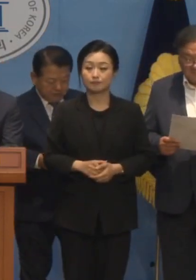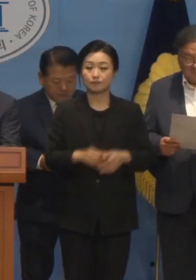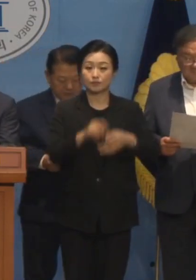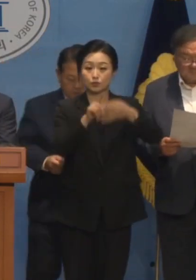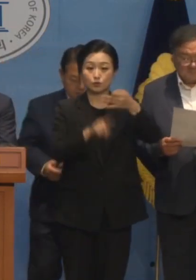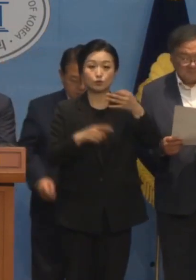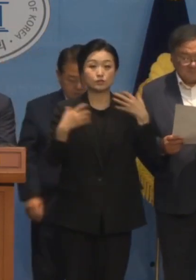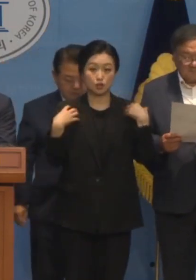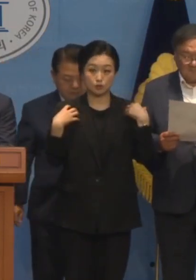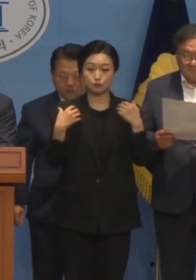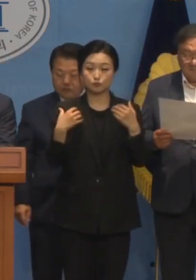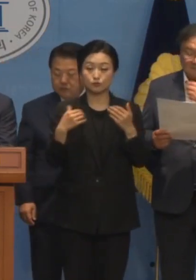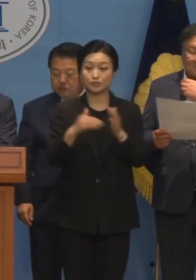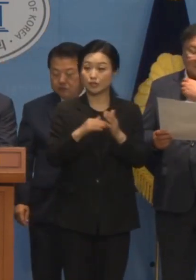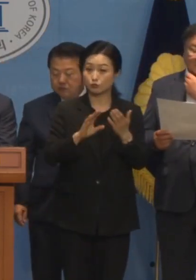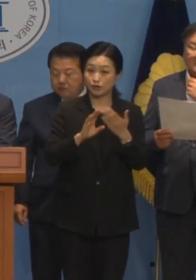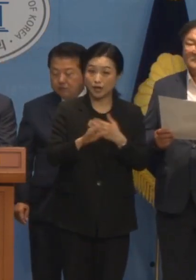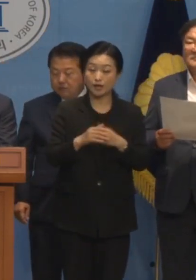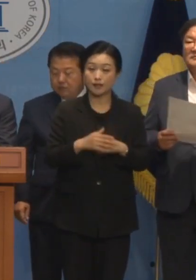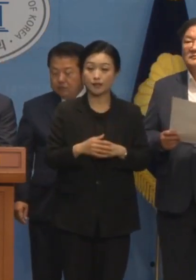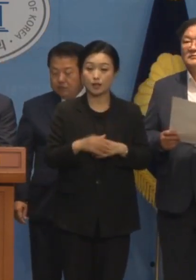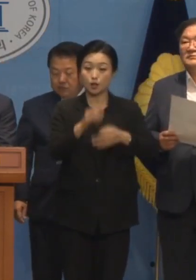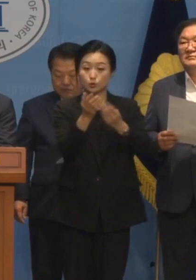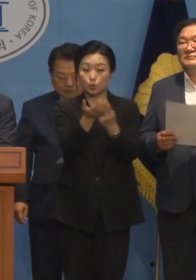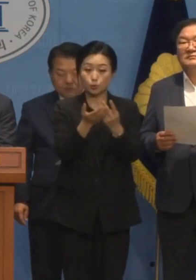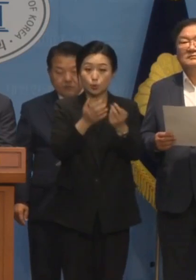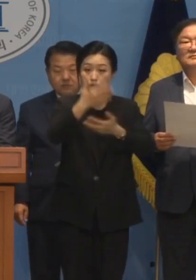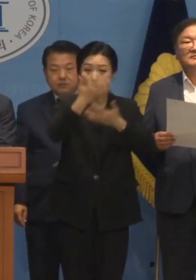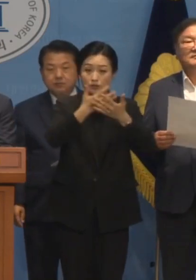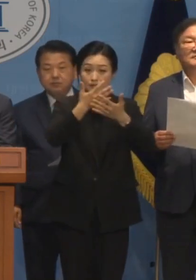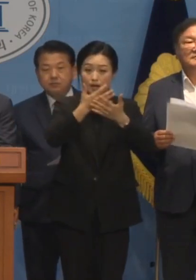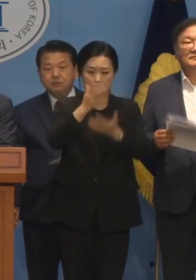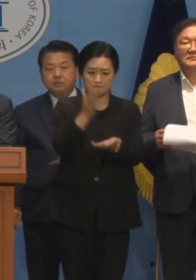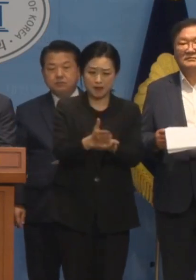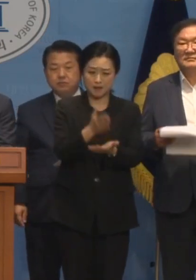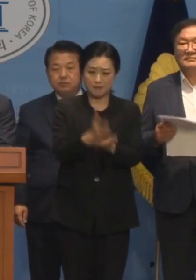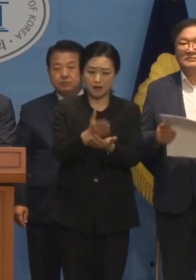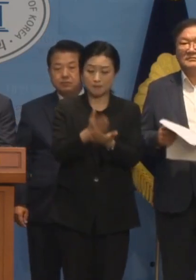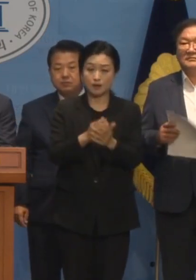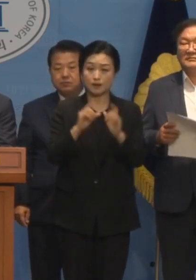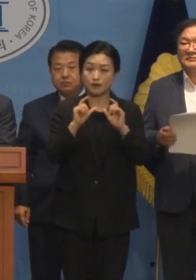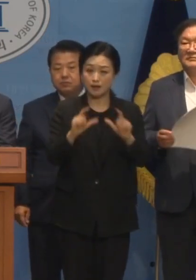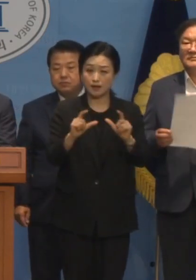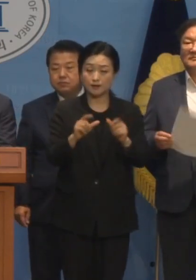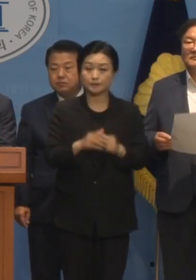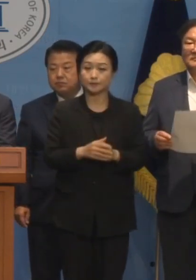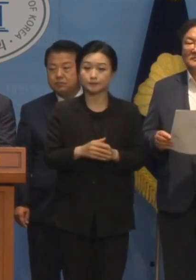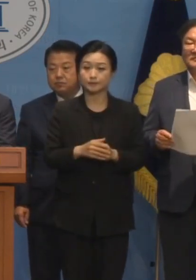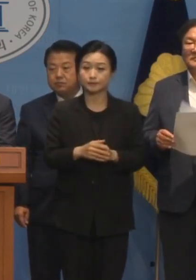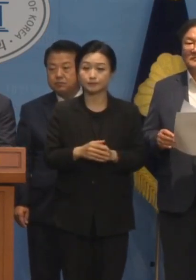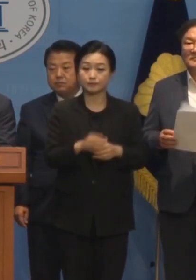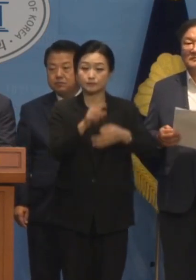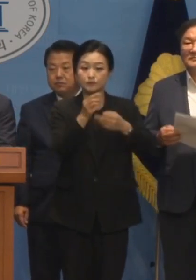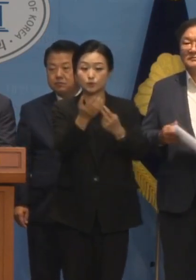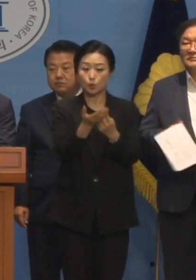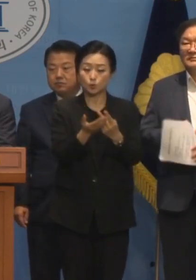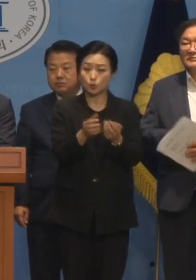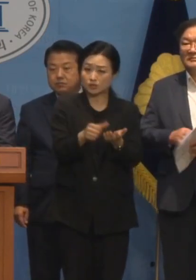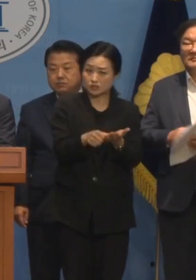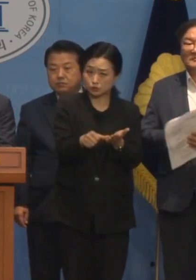윤석열 정권 이후 독도 영상 방영을 중단한 것입니다. 앞서 민주당 윤석열 정권 독도